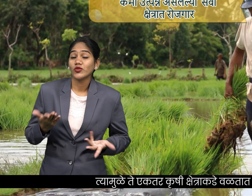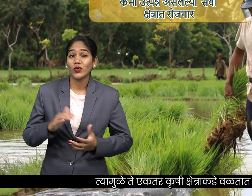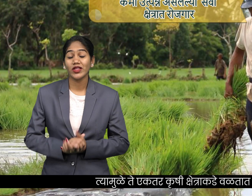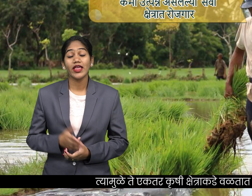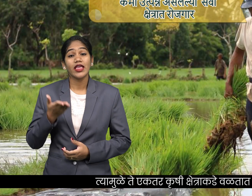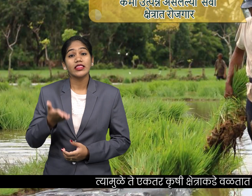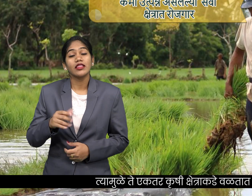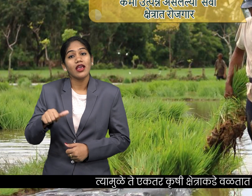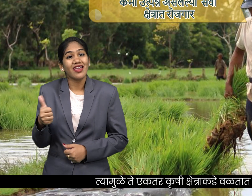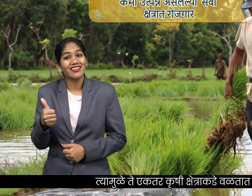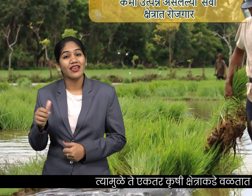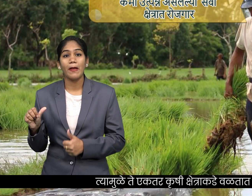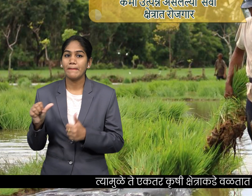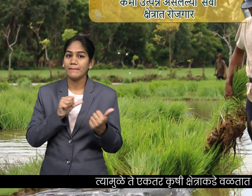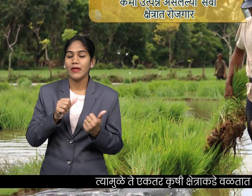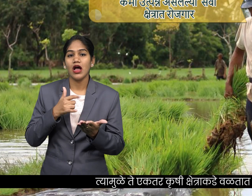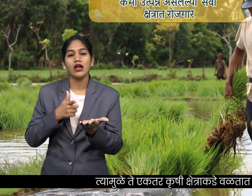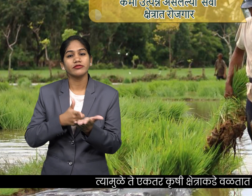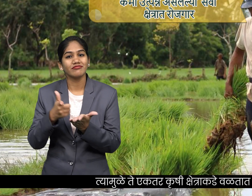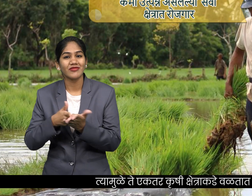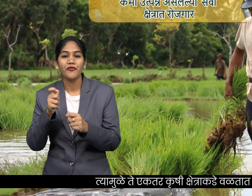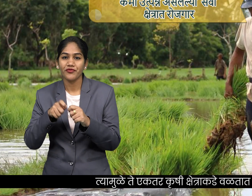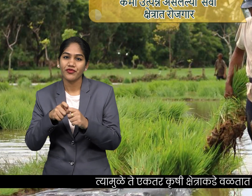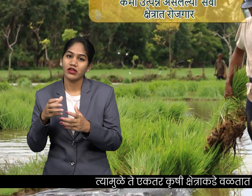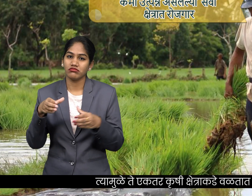त्यामुळे ते एकतर कृषी क्षेत्राकडे वळतात